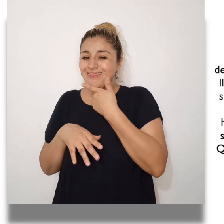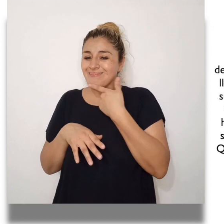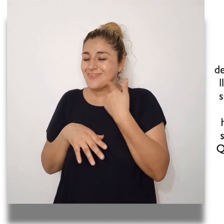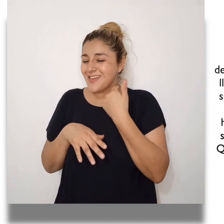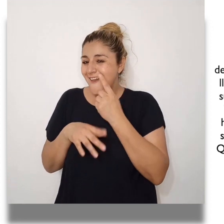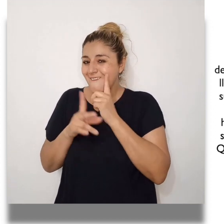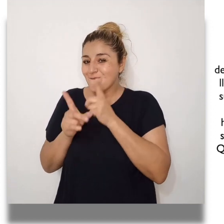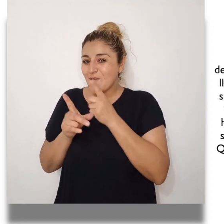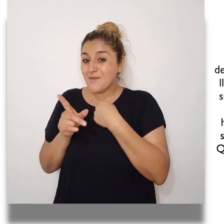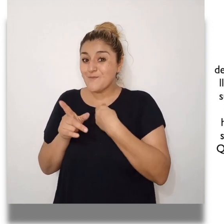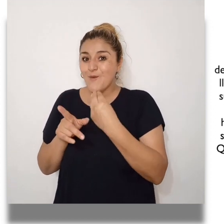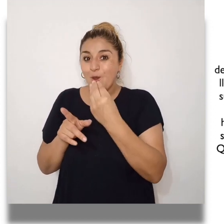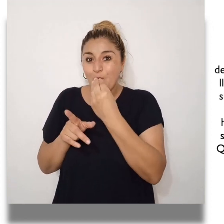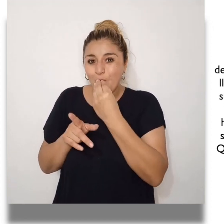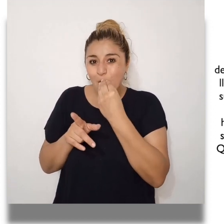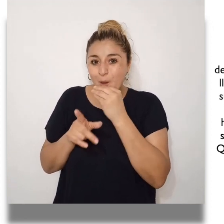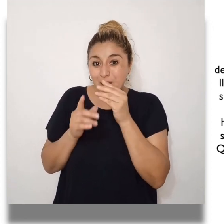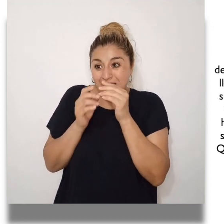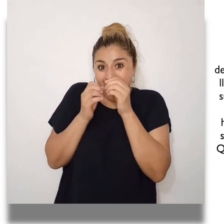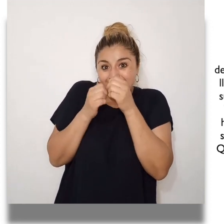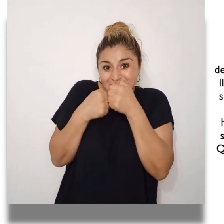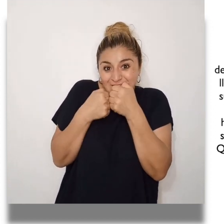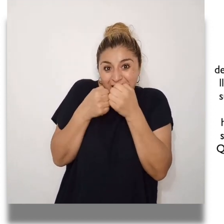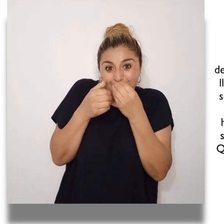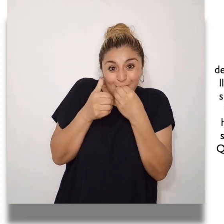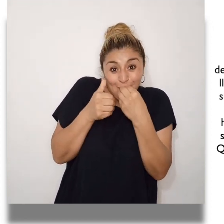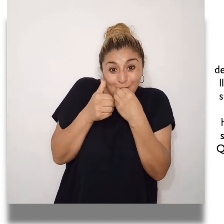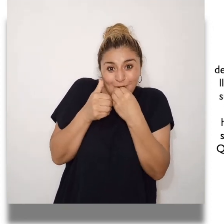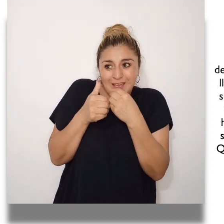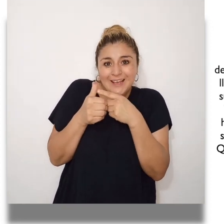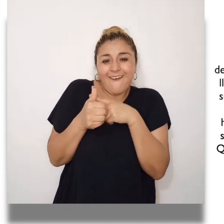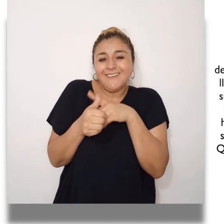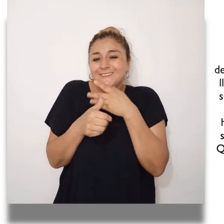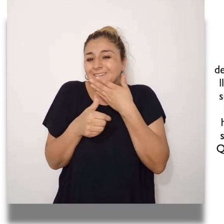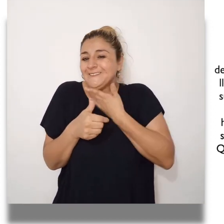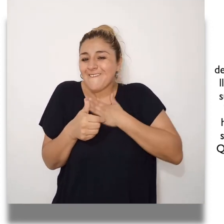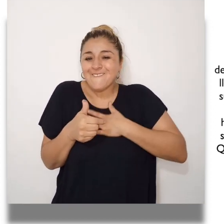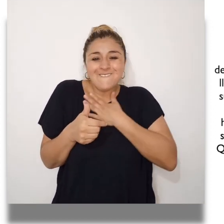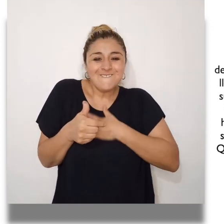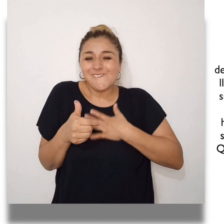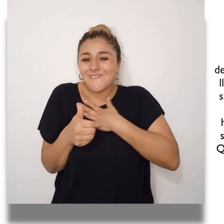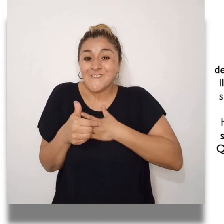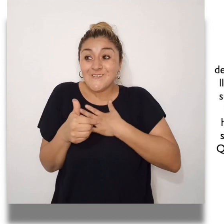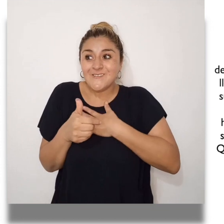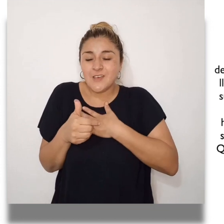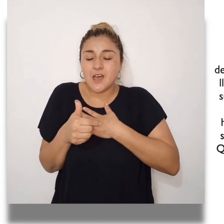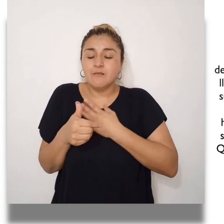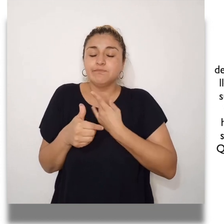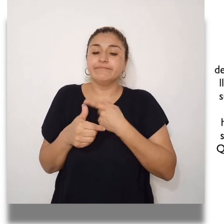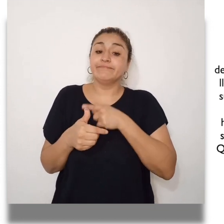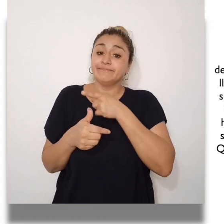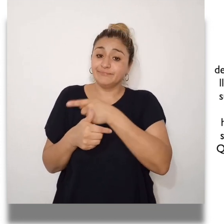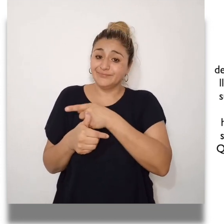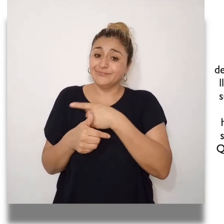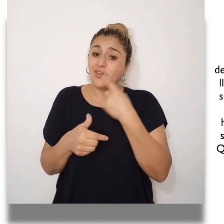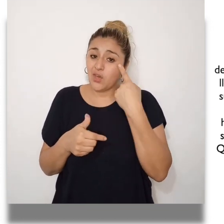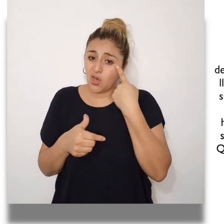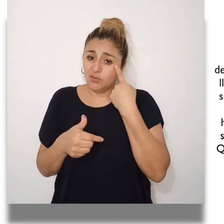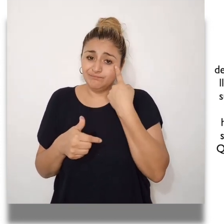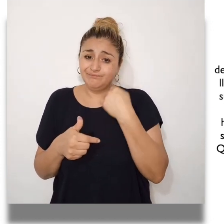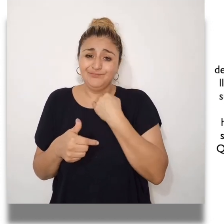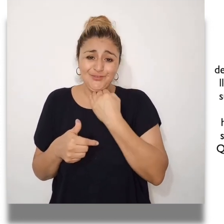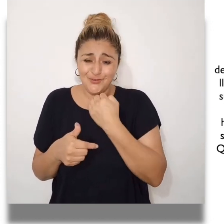sabroso. Y no saben que allí están los muertos, que sus